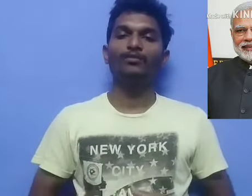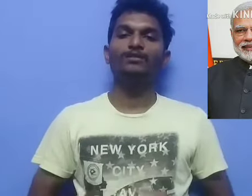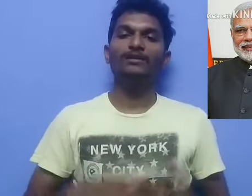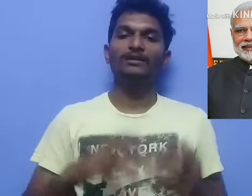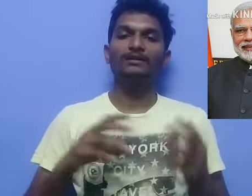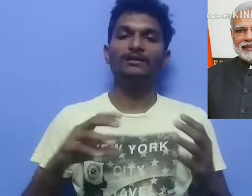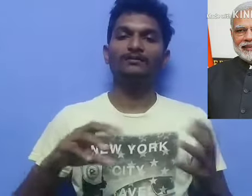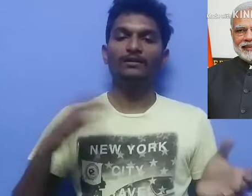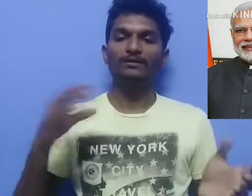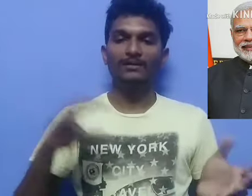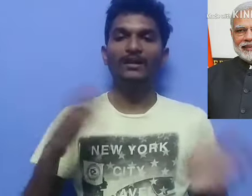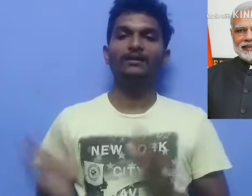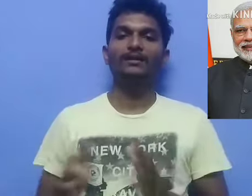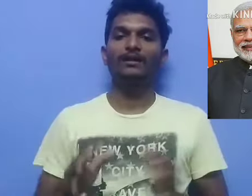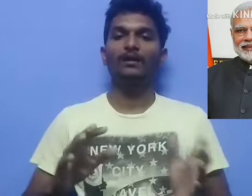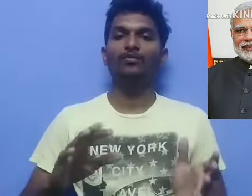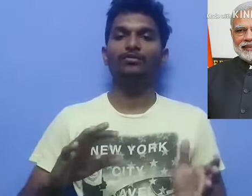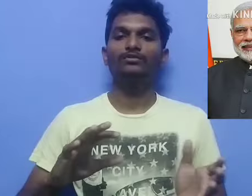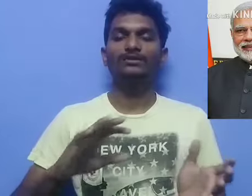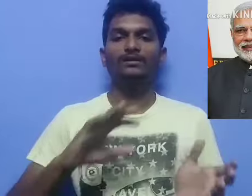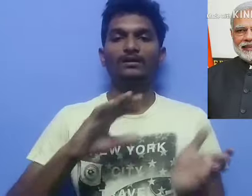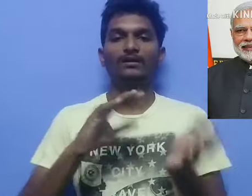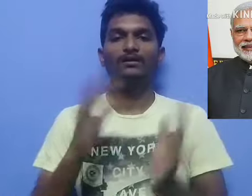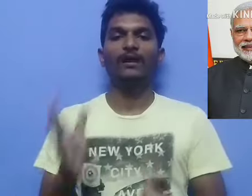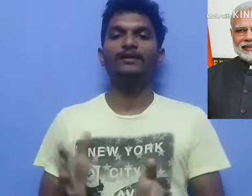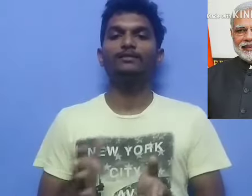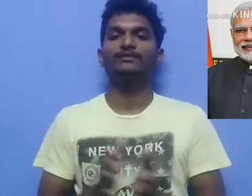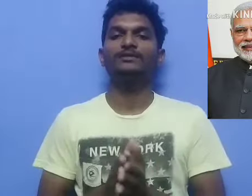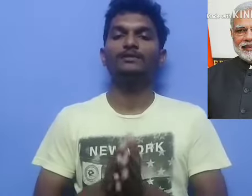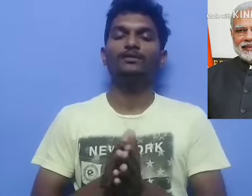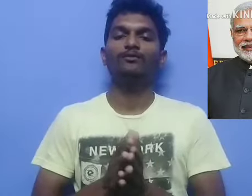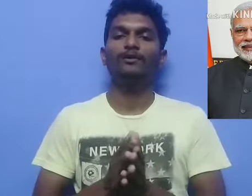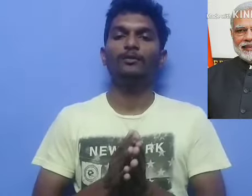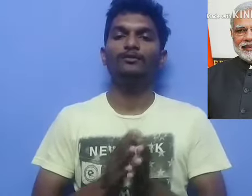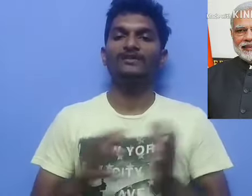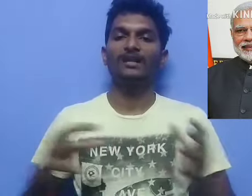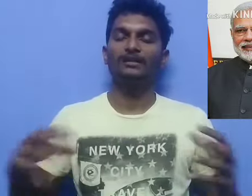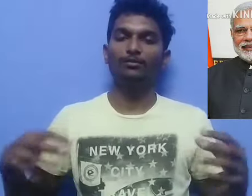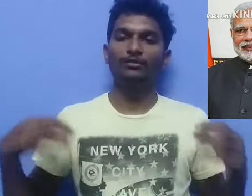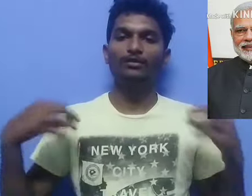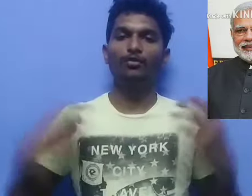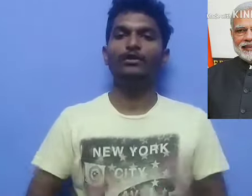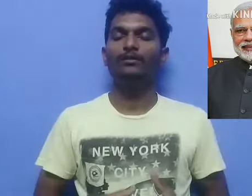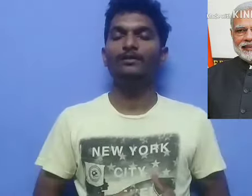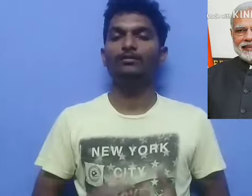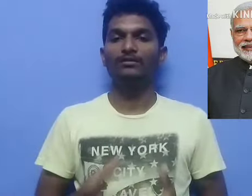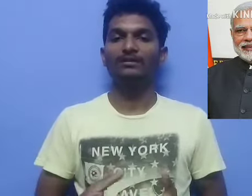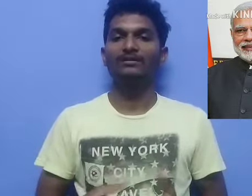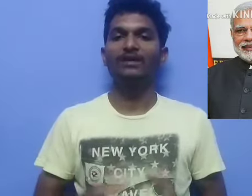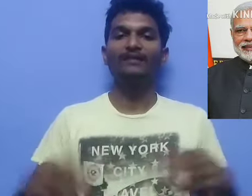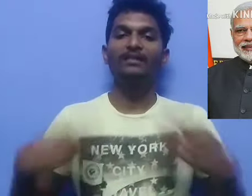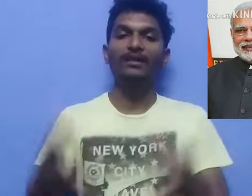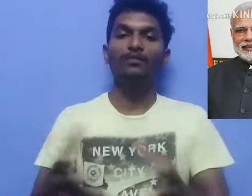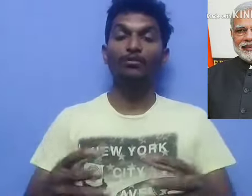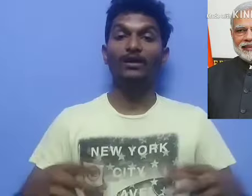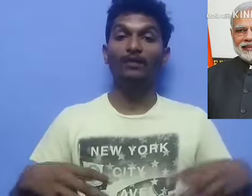பண்ணும்போது இந்தியாவில் இருக்க ஆல்மோஸ்ட் 90% ஆஃப் பீப்புள்ஸ்க்கு எல்லாத்துக்குமே வந்து மோடி அப்படிங்கிறது தெரிஞ்சது. அடுத்தது என்ன பண்ண போகிறாங்க